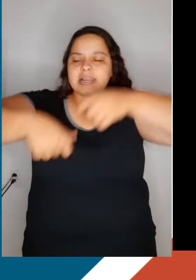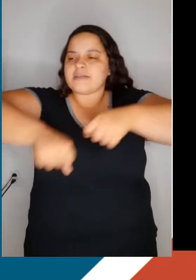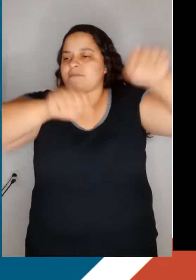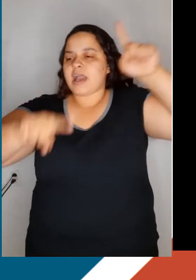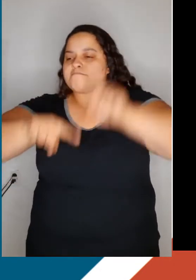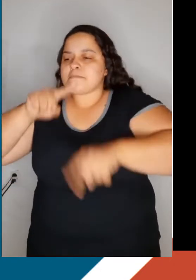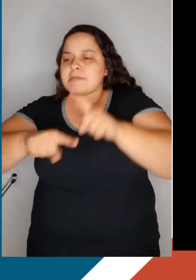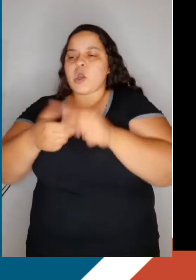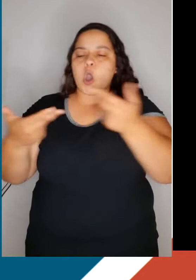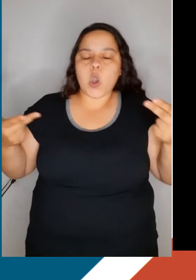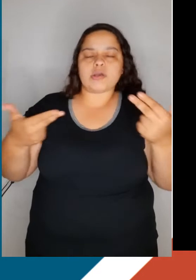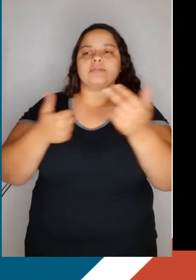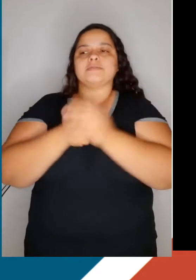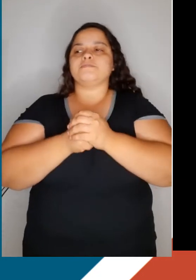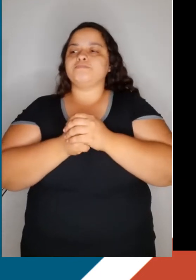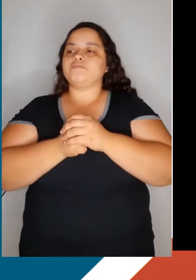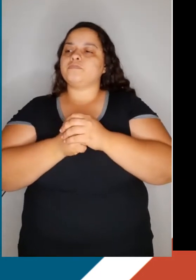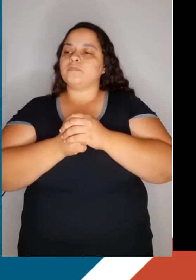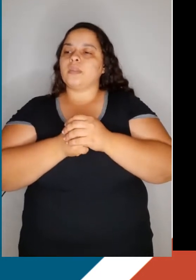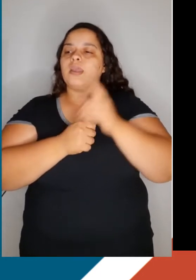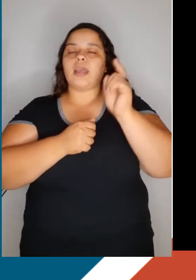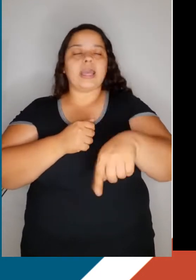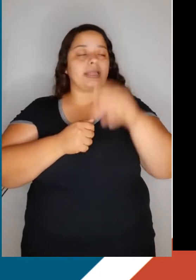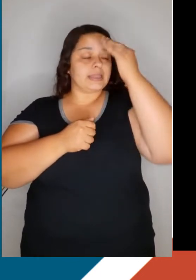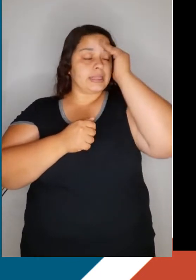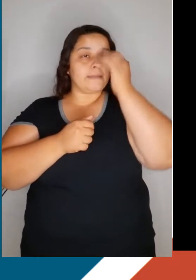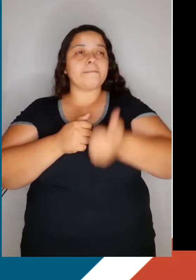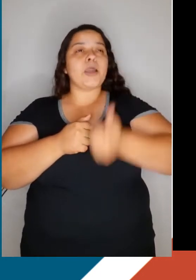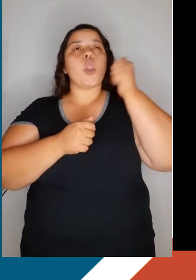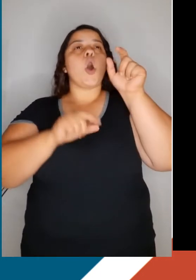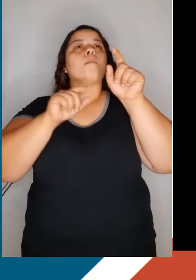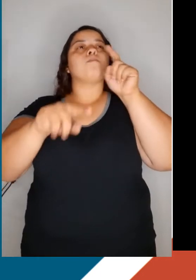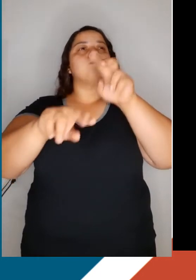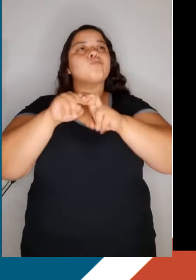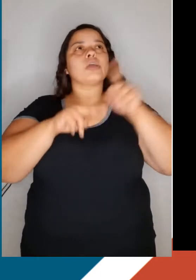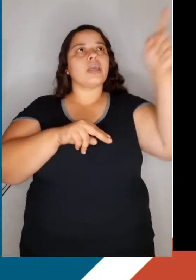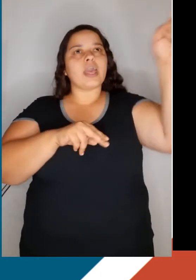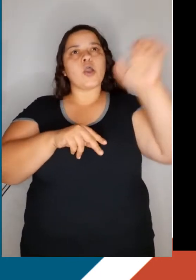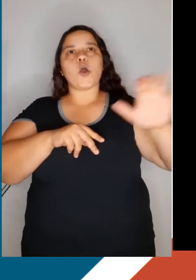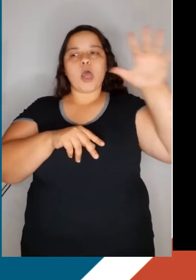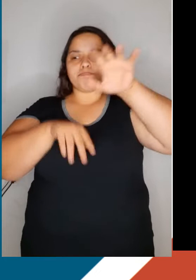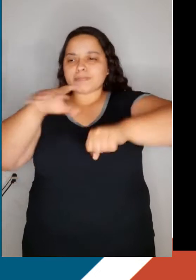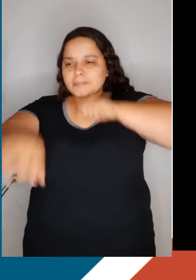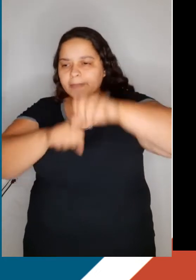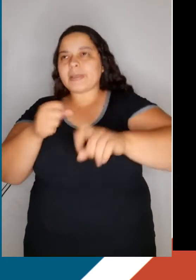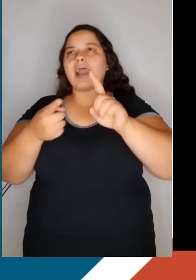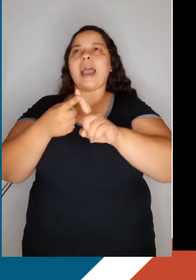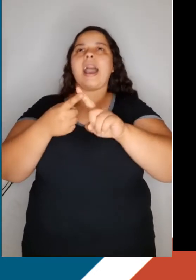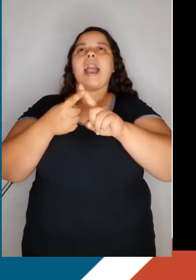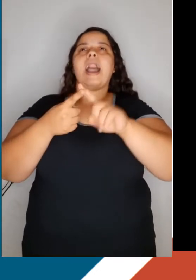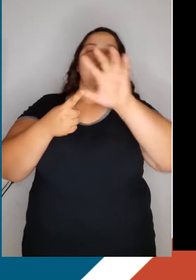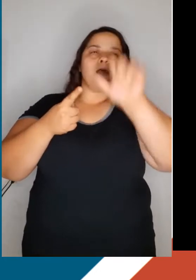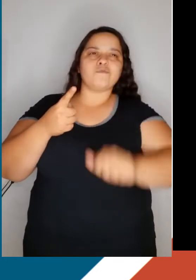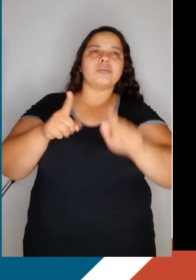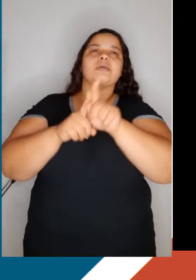para entender um pouco melhor o que levou as potências europeias a quererem partilhar o continente africano e asiático, a gente precisa voltar um pouquinho no tempo